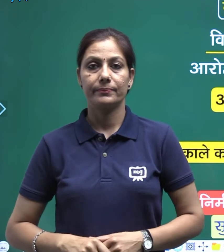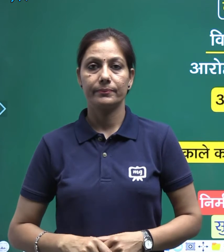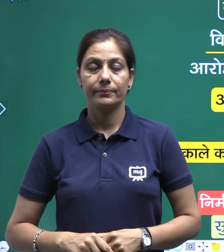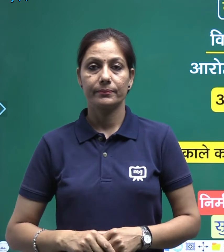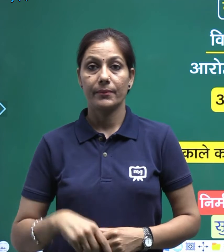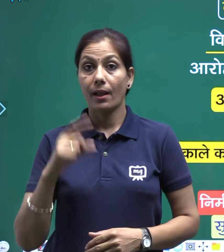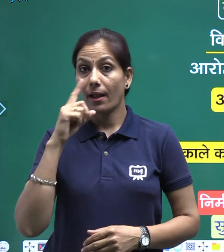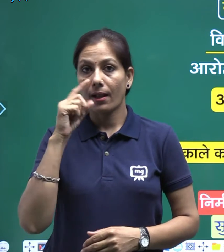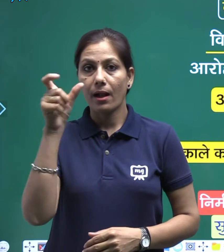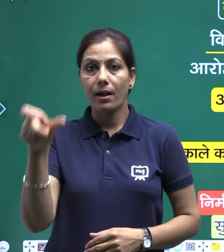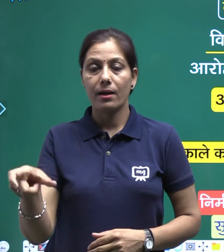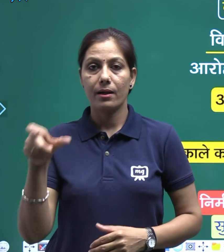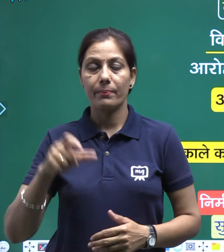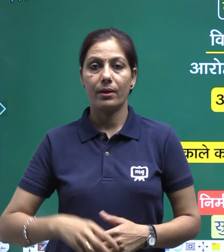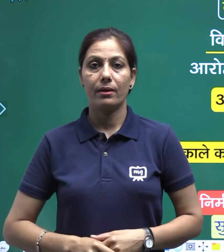चंपा